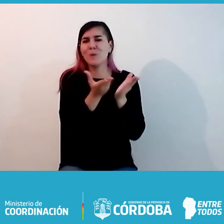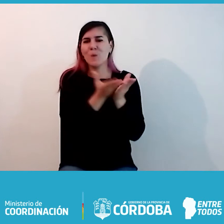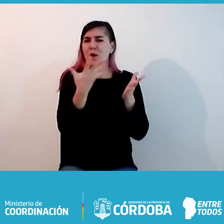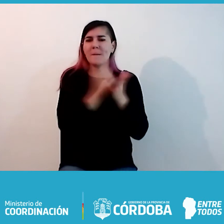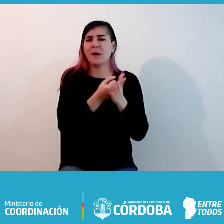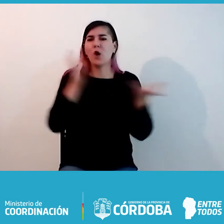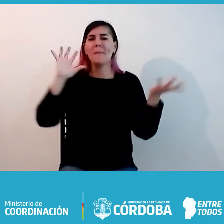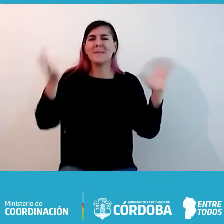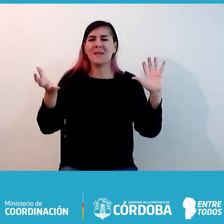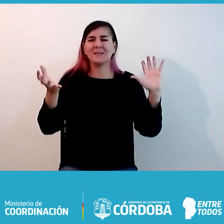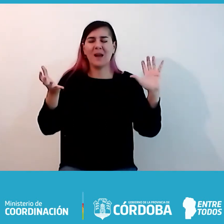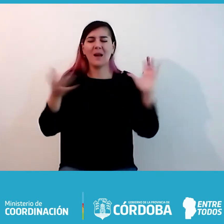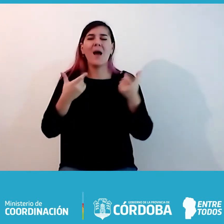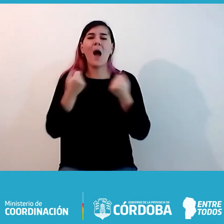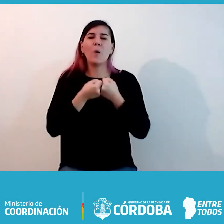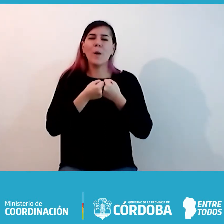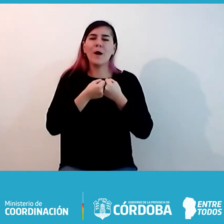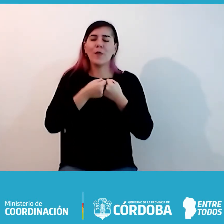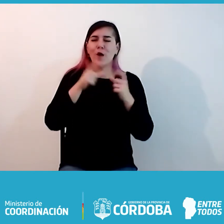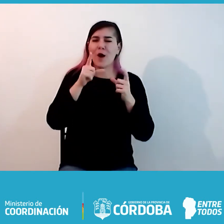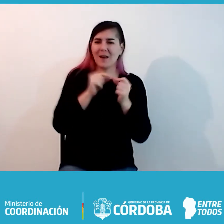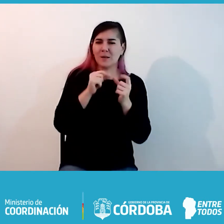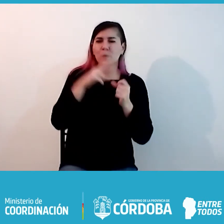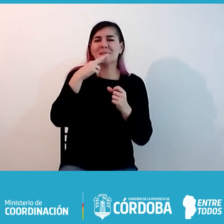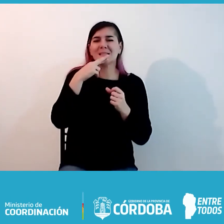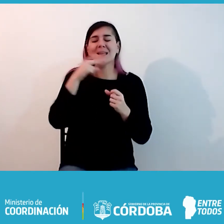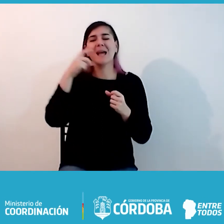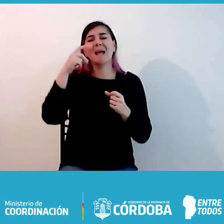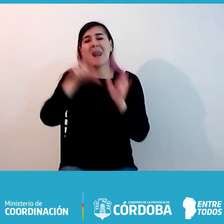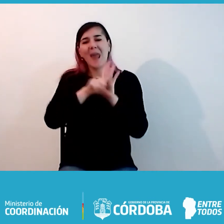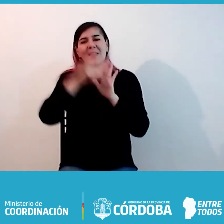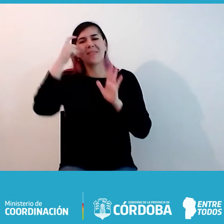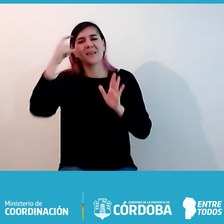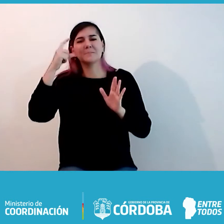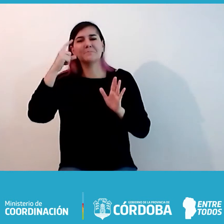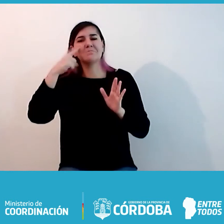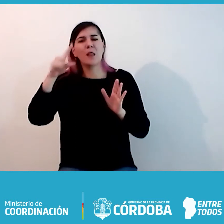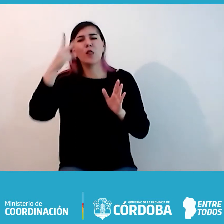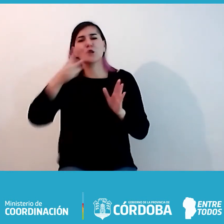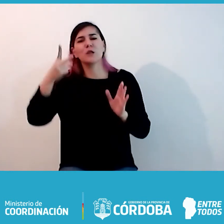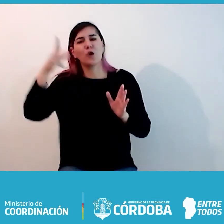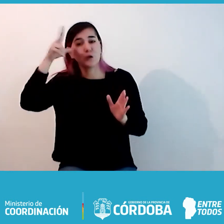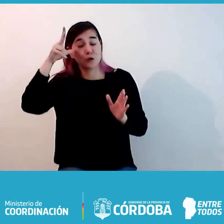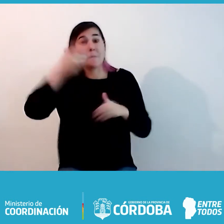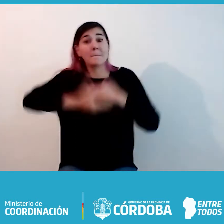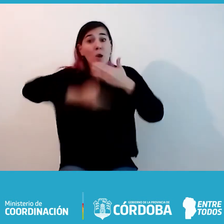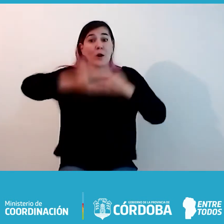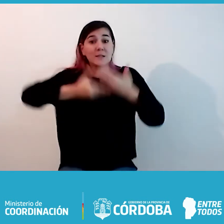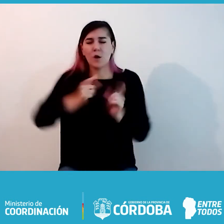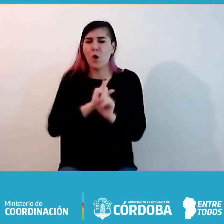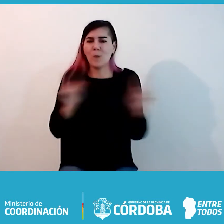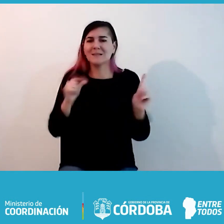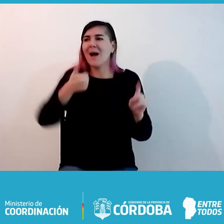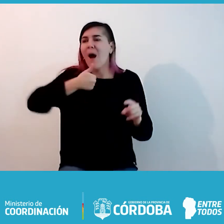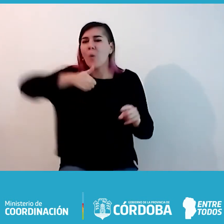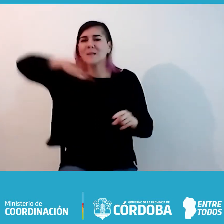de conformidad con el artículo 17 de la Ley 10.208. Afirma que el progreso que mata no es progreso. El agua y las